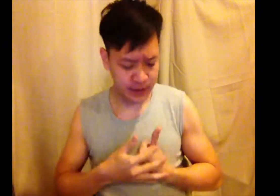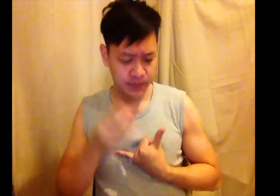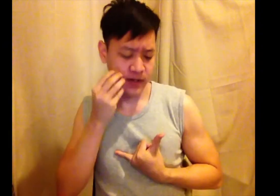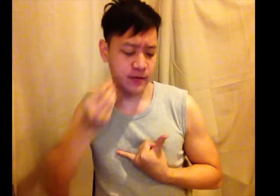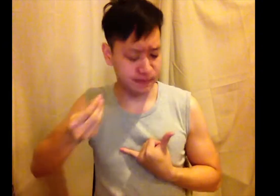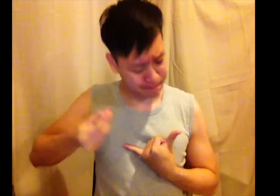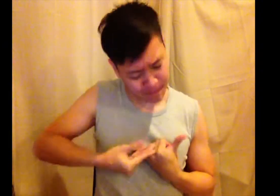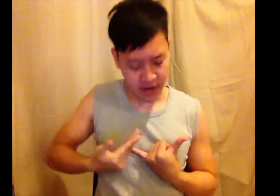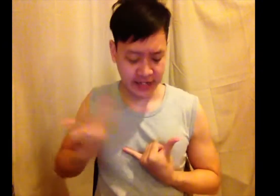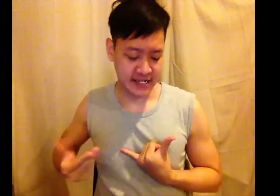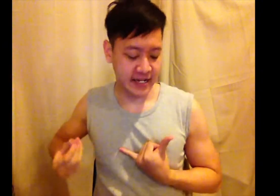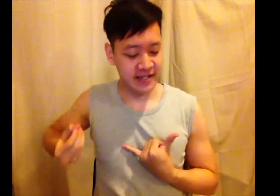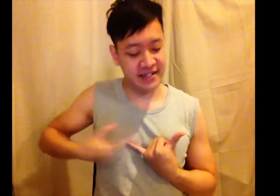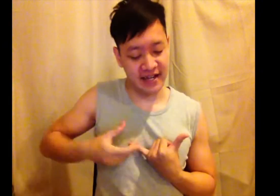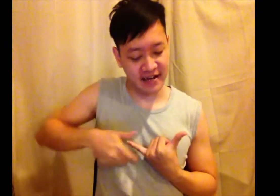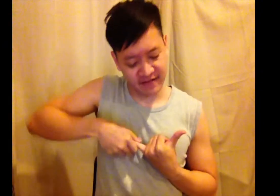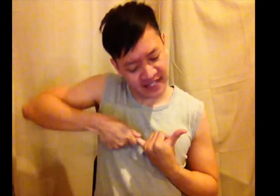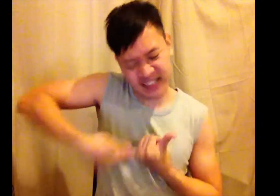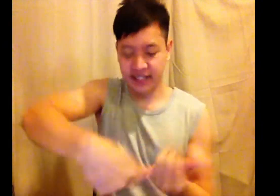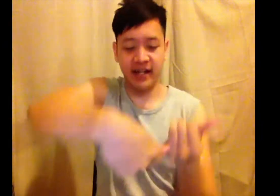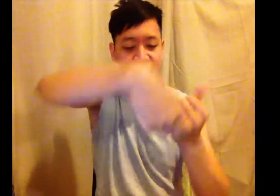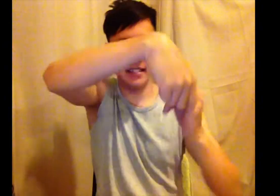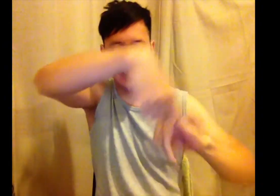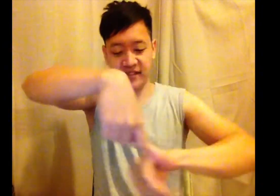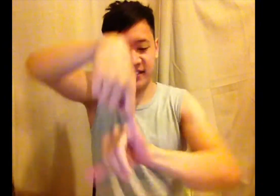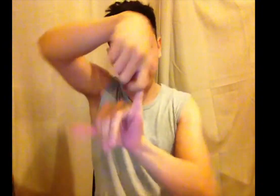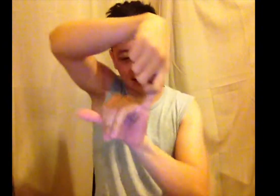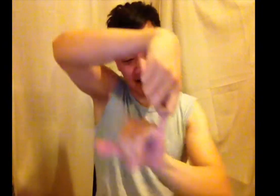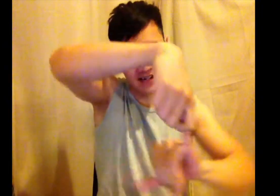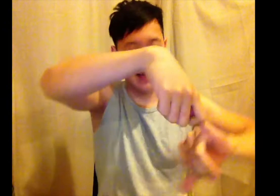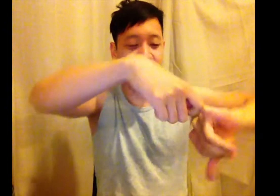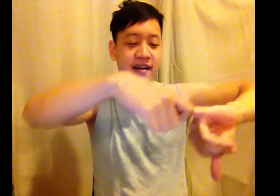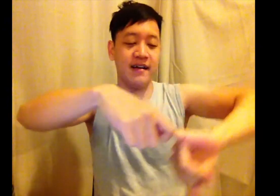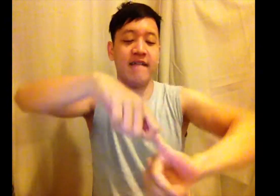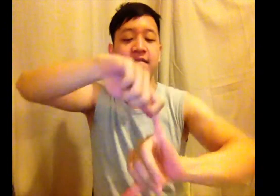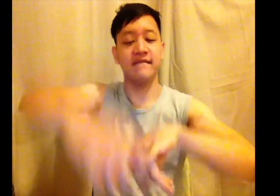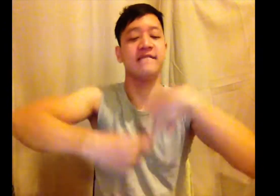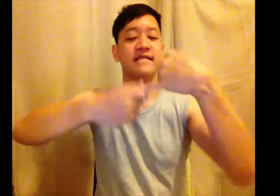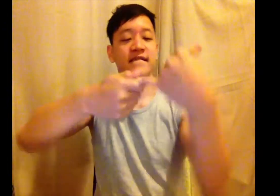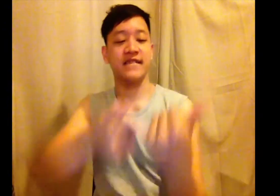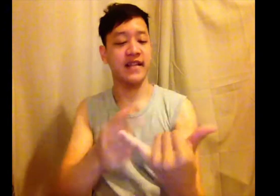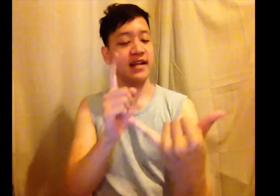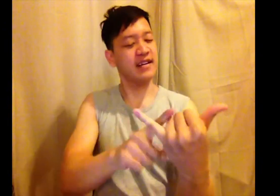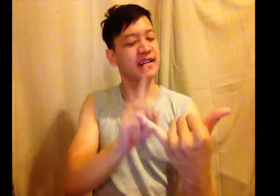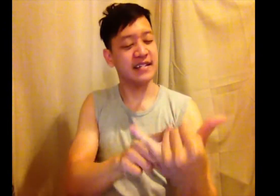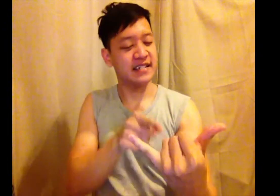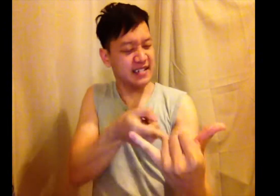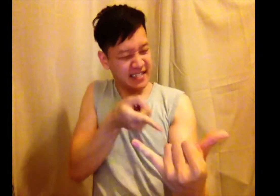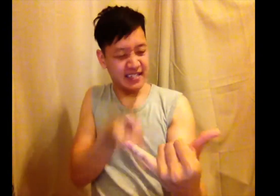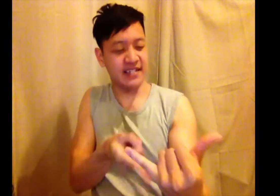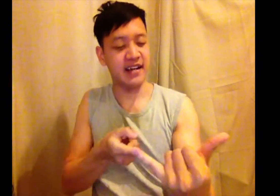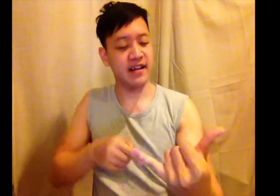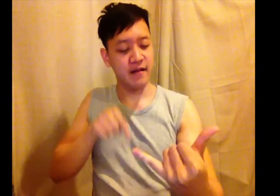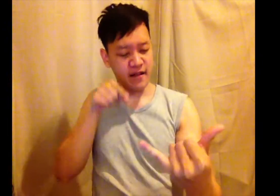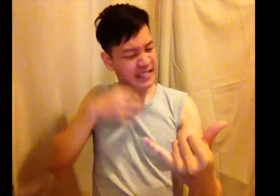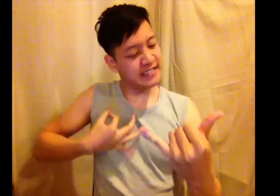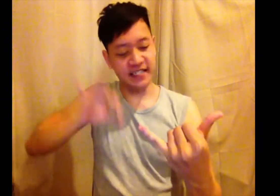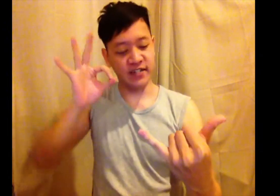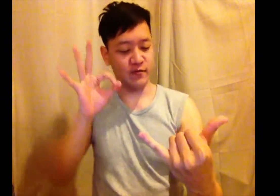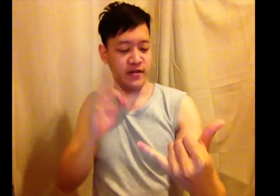มีที่พักบ้างมักมักอยากมีค่าแรงเธออิสระแต่ใจเจ็บดังค้อนตอกลงในตะปูเธอทำทุกอย่างตามใจในขณะที่ผมนั่งบ